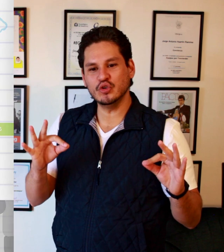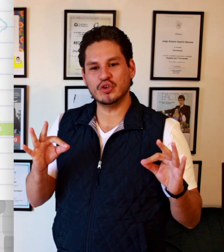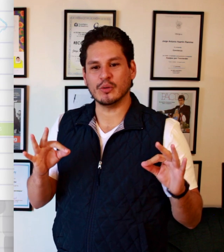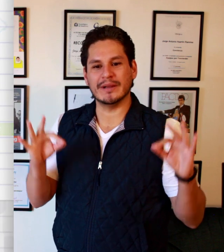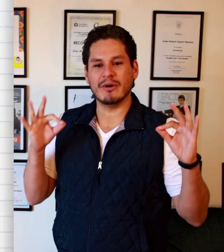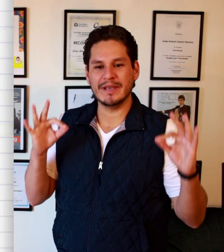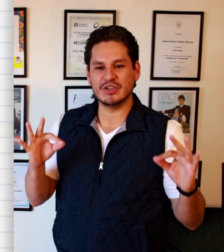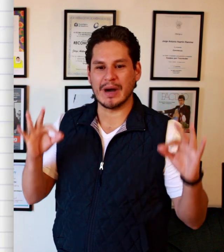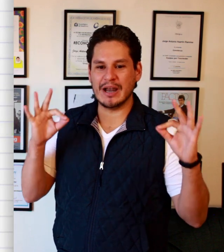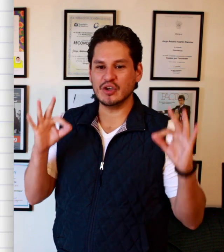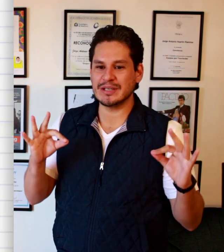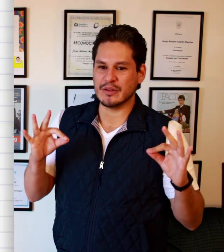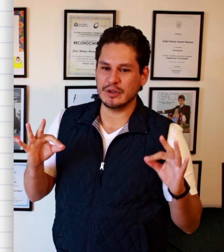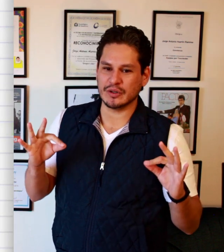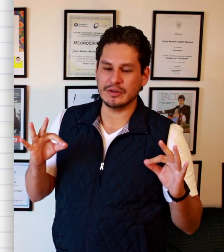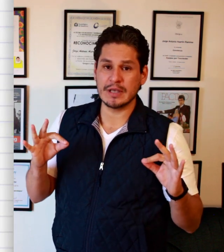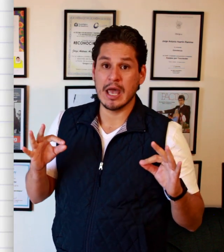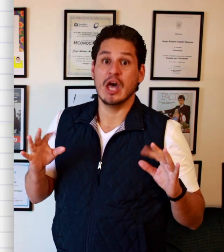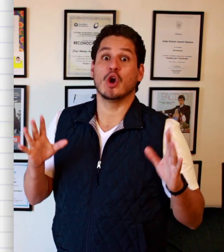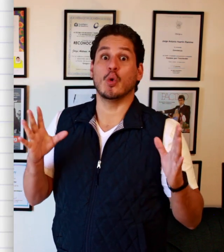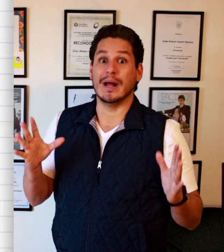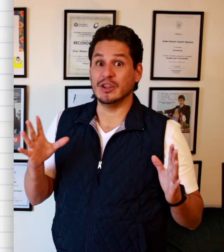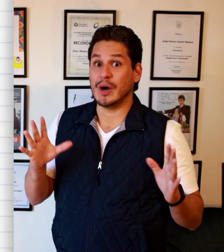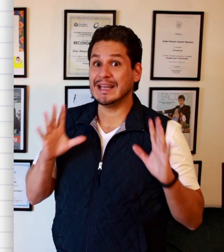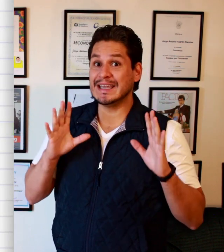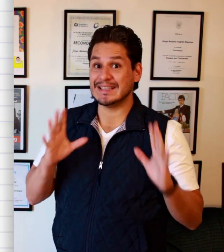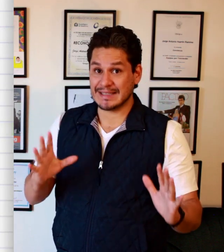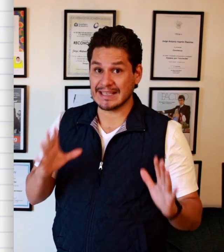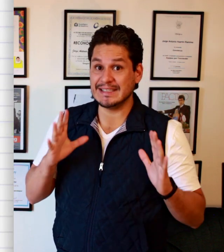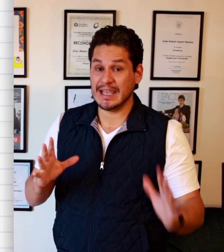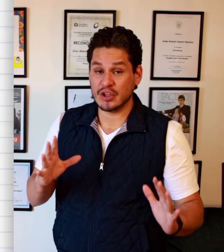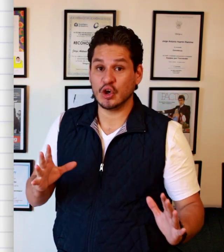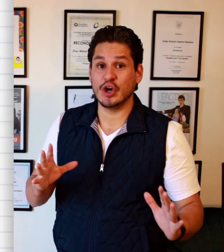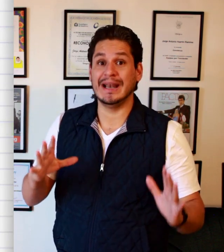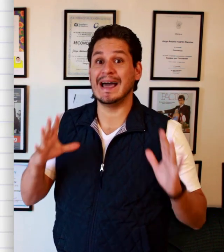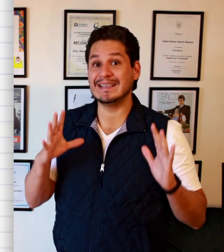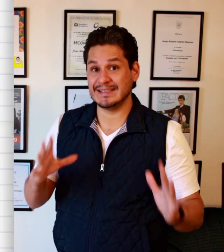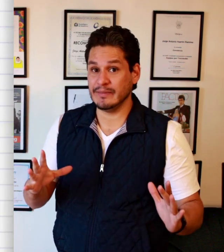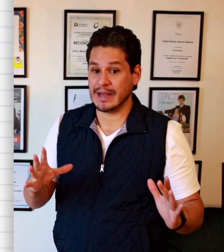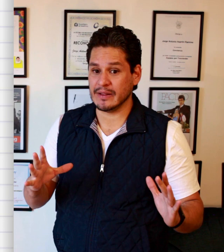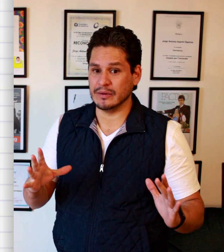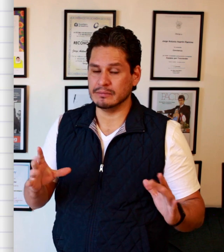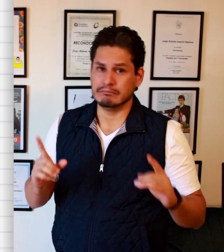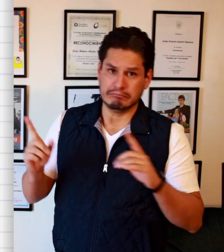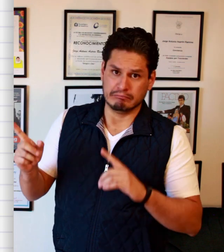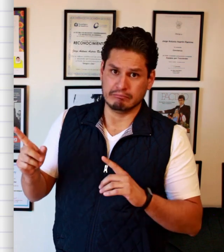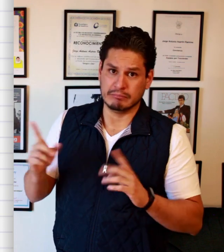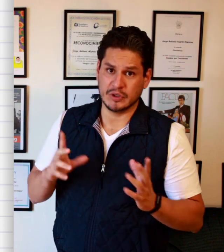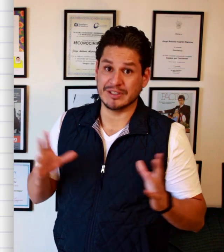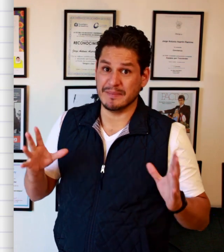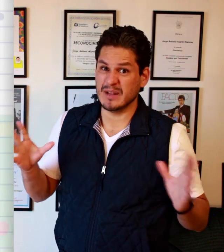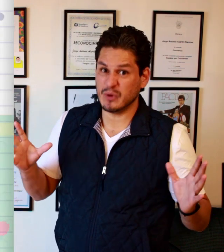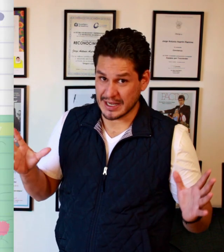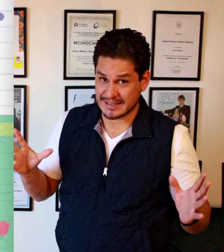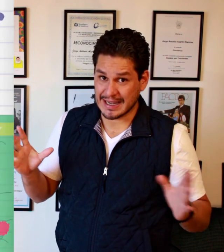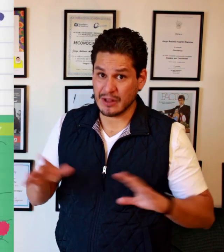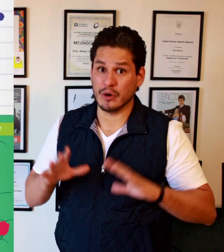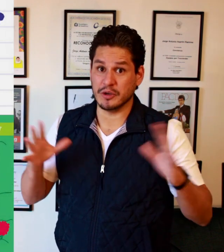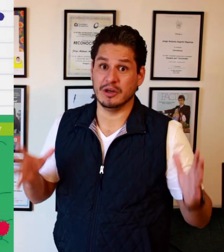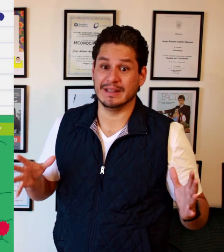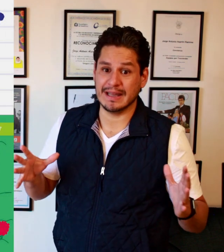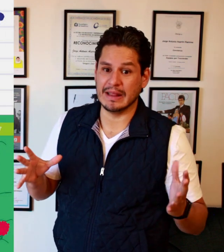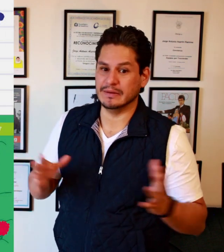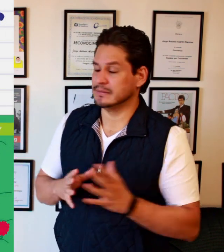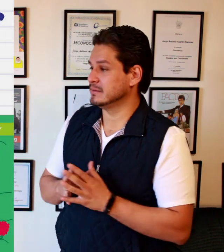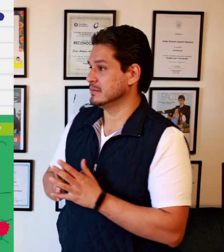Soy justo cuando aviso a los adultos cuando alguien está siendo lastimado, o también molestado